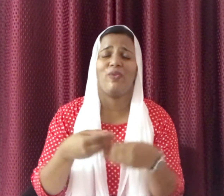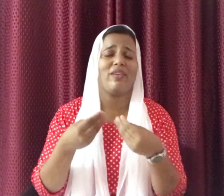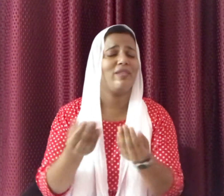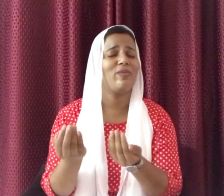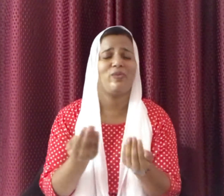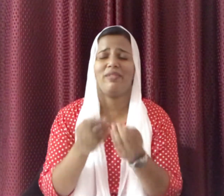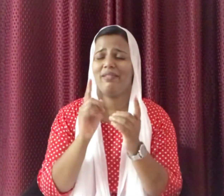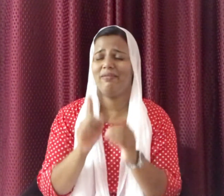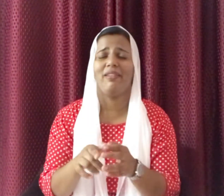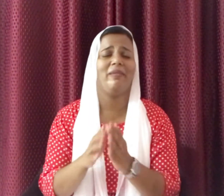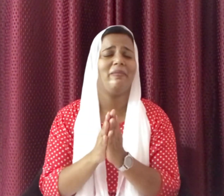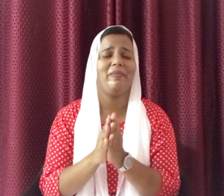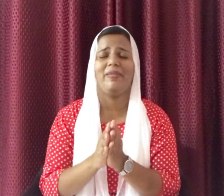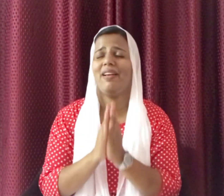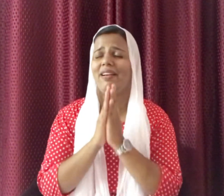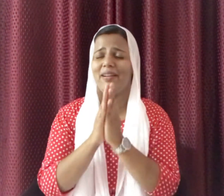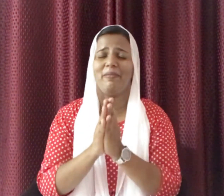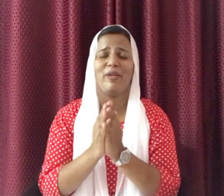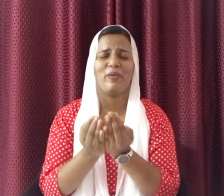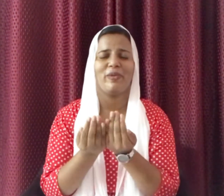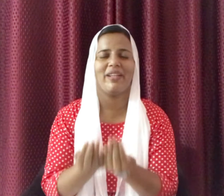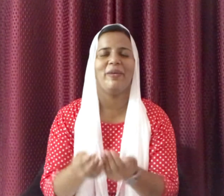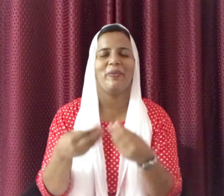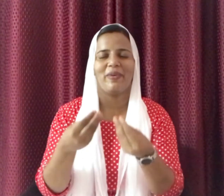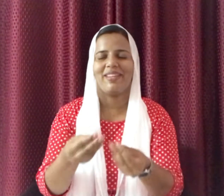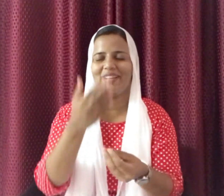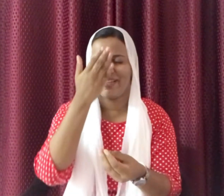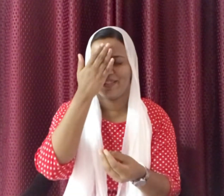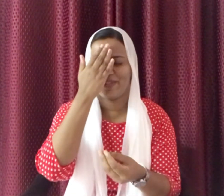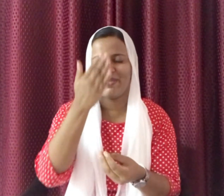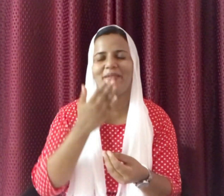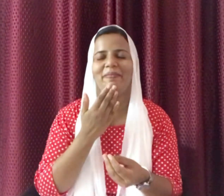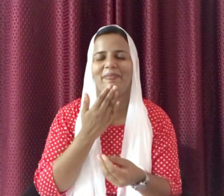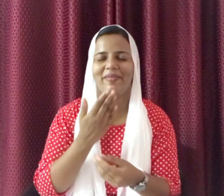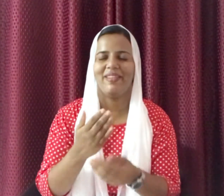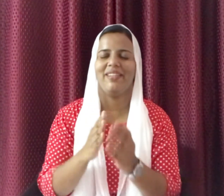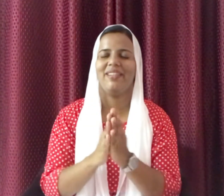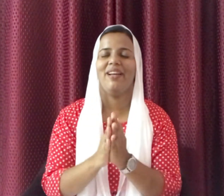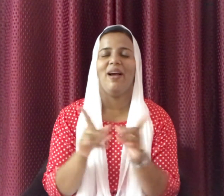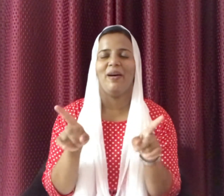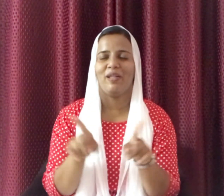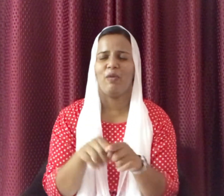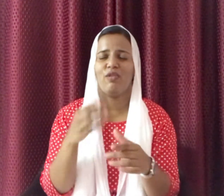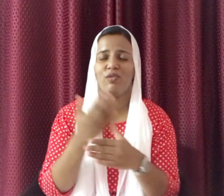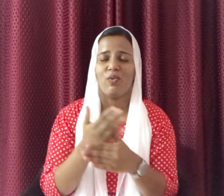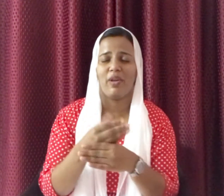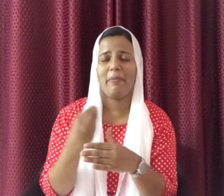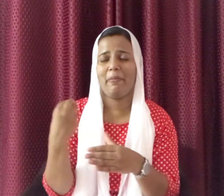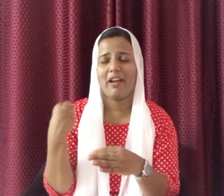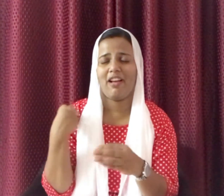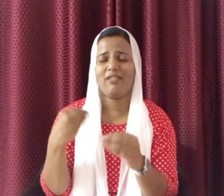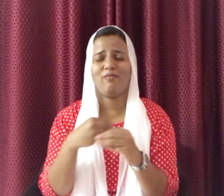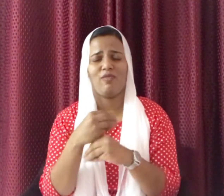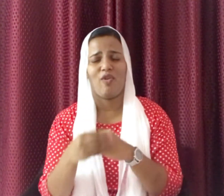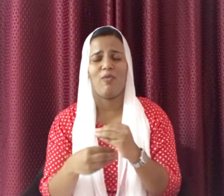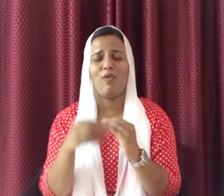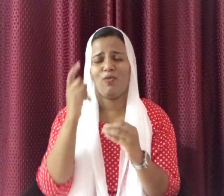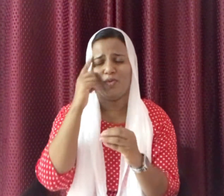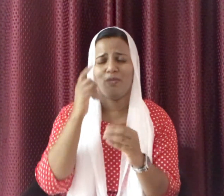യേശുവിൻ്റെ നാമത്തിൽ ആ മേൻ തൻ്റെ കുഞ്ഞുങ്ങൾക്ക് ലഭിച്ചിരിക്കുന്നതിനായിട്ട് നന്ദി പറയുന്നു കർത്താവെ. അതുപോലെ ജോലി ഭാരത്താൽ പ്രയാസപ്പെടുന്നവരെ അനുഗ്രഹിച്ച്